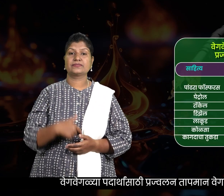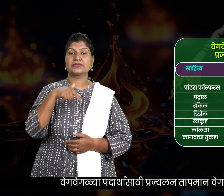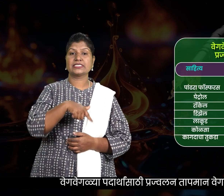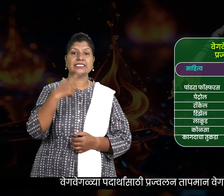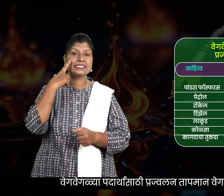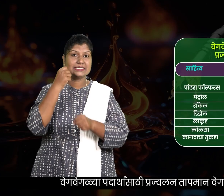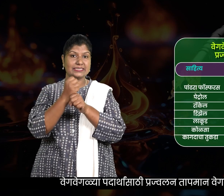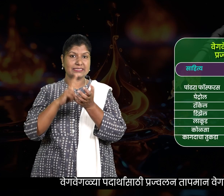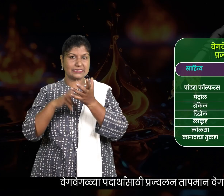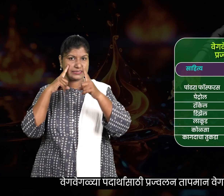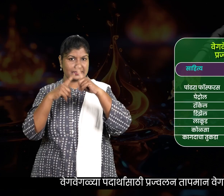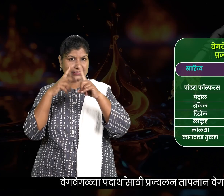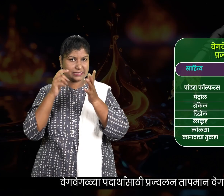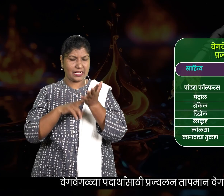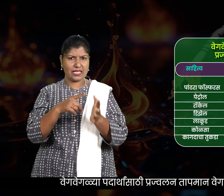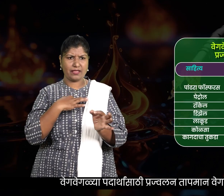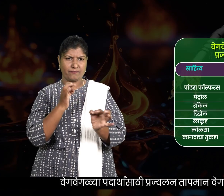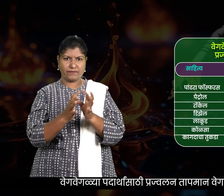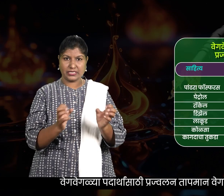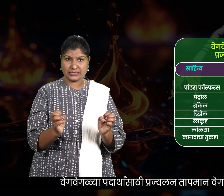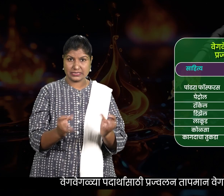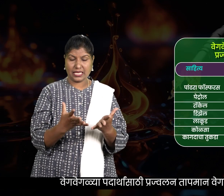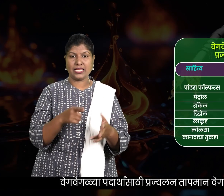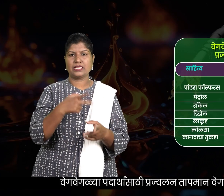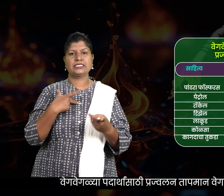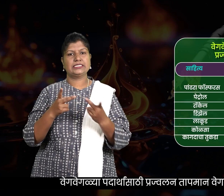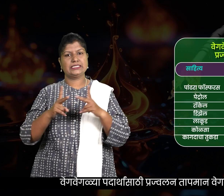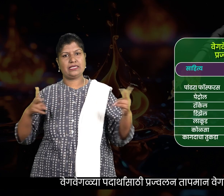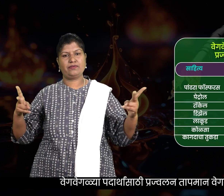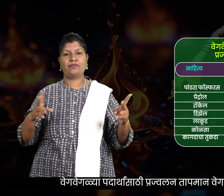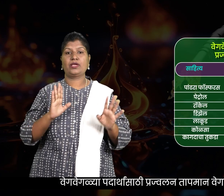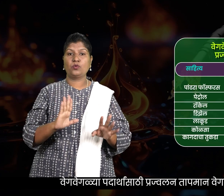वेगवेगळ्या पदार्थांसाठी प्रज्वलन तापमान वेगवेगळे असते.